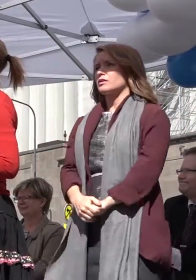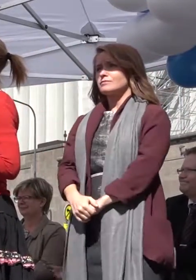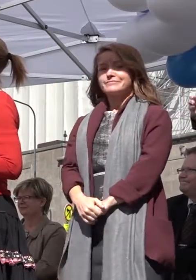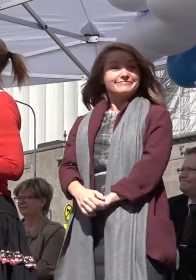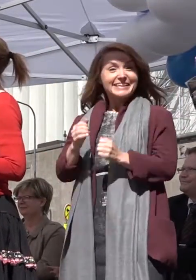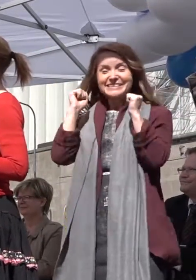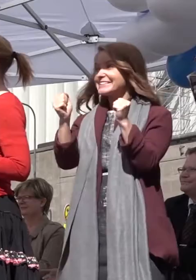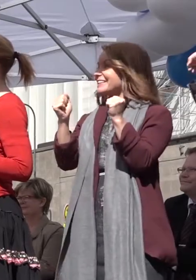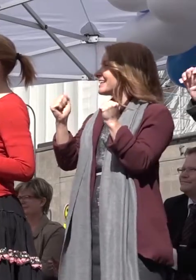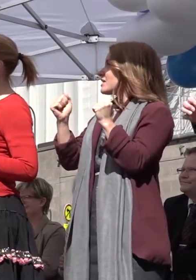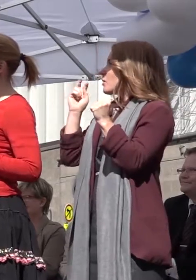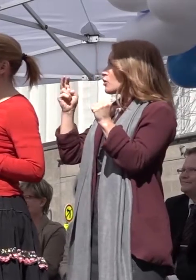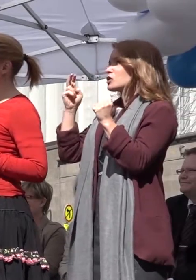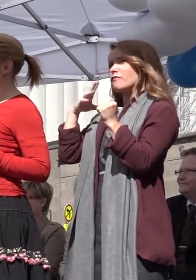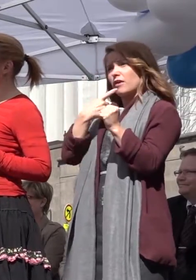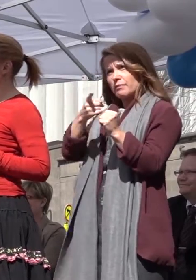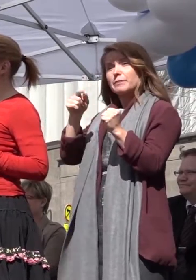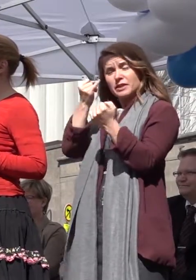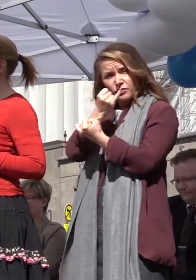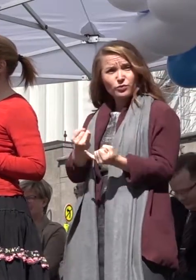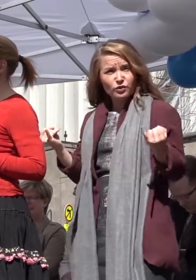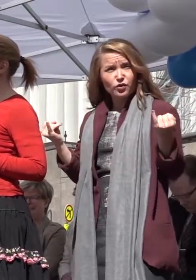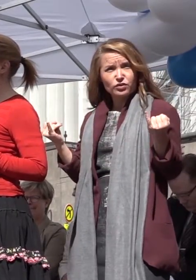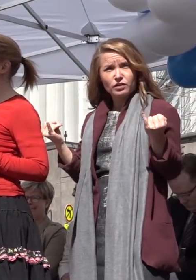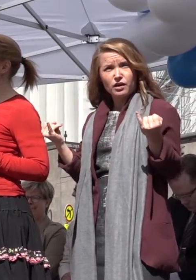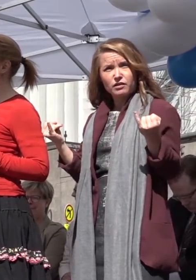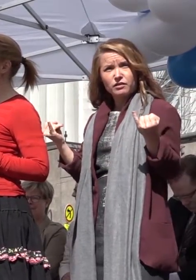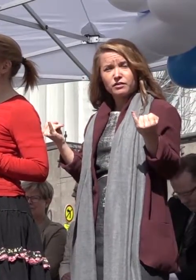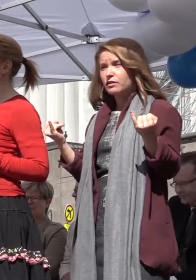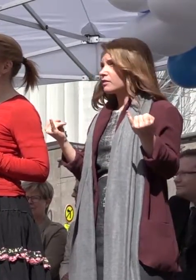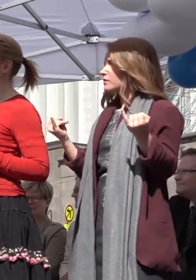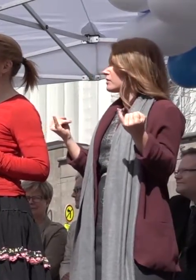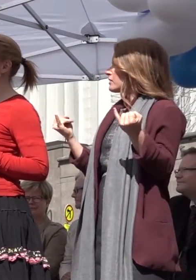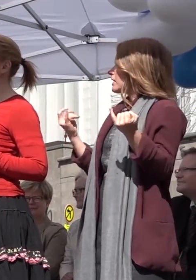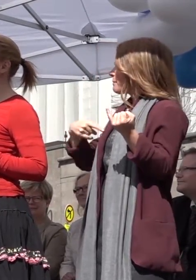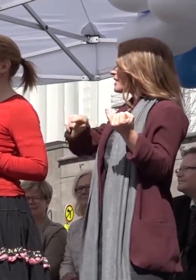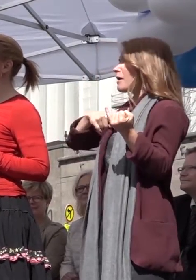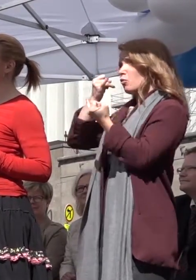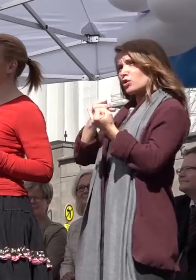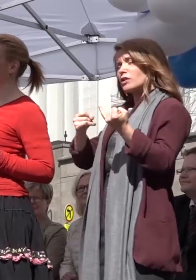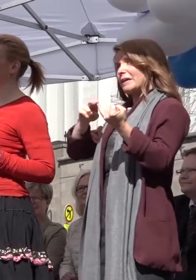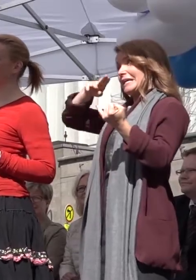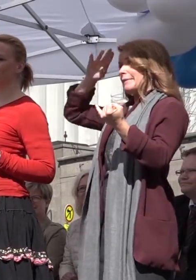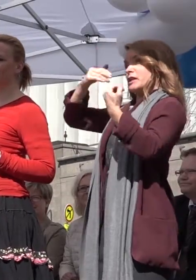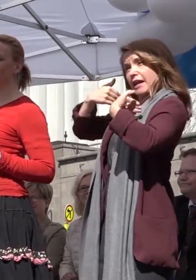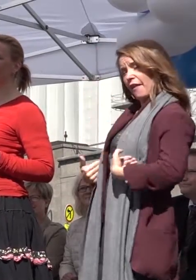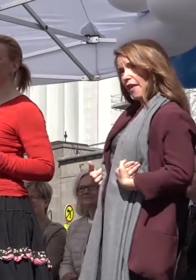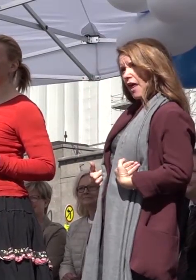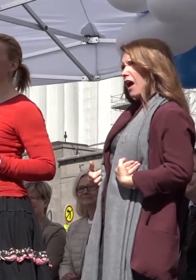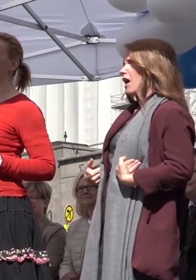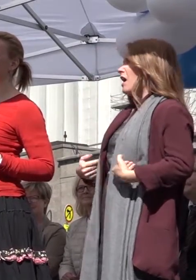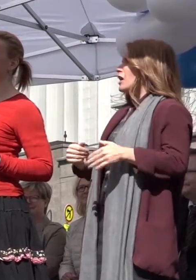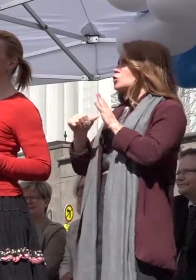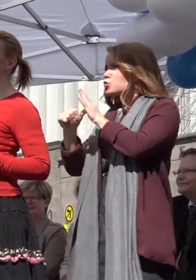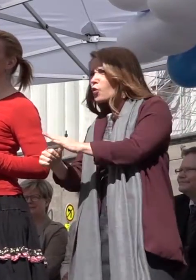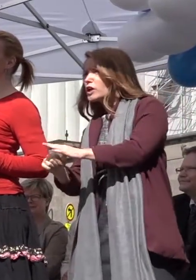Jes, ja sitten vammaisia pitää kunnioittaa ja niin, että meitä kunnioitetaan ihmisinä ja eikä syrjitä eikä oteta